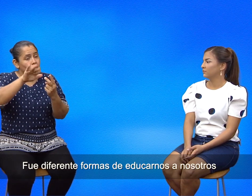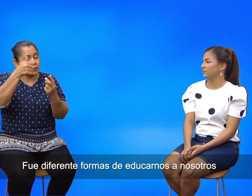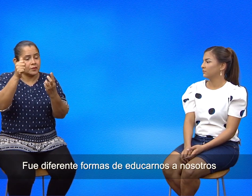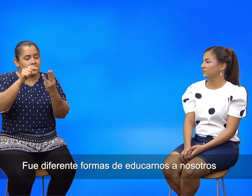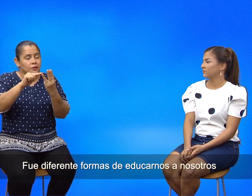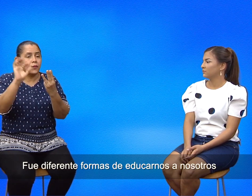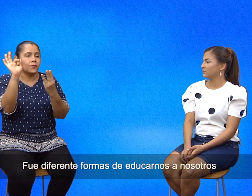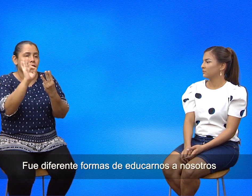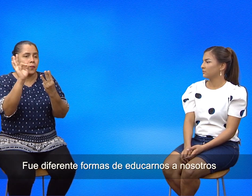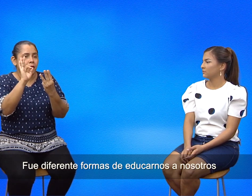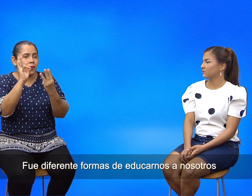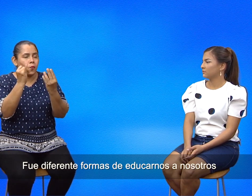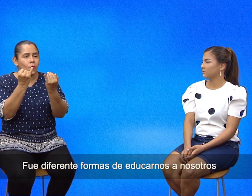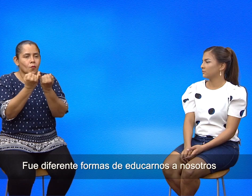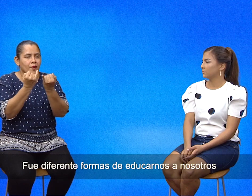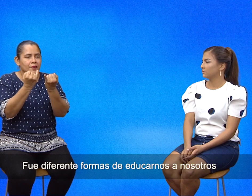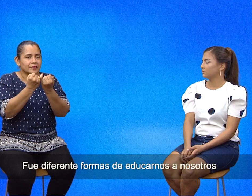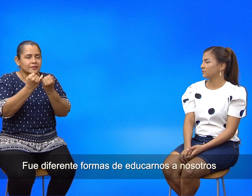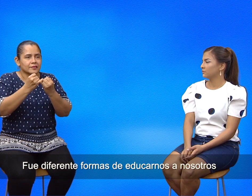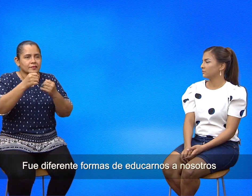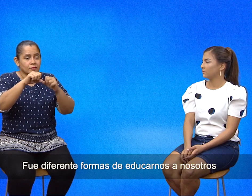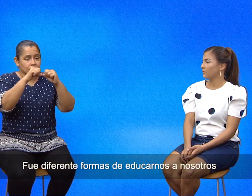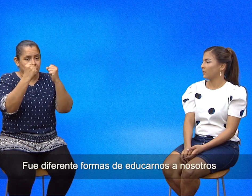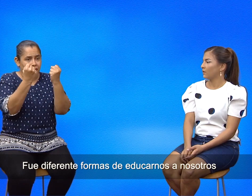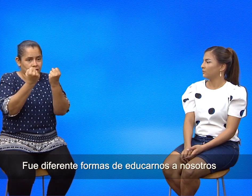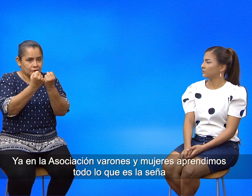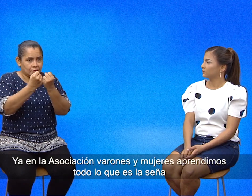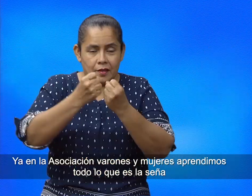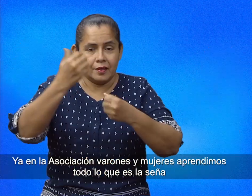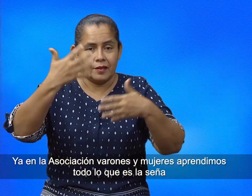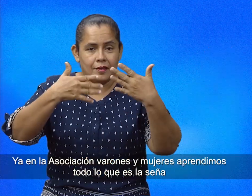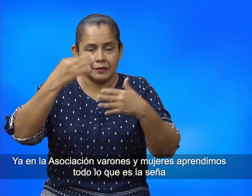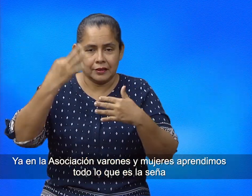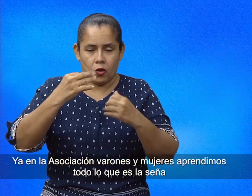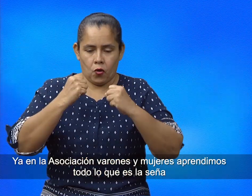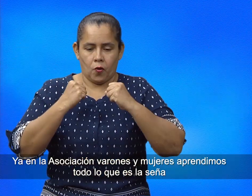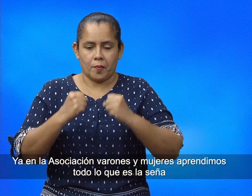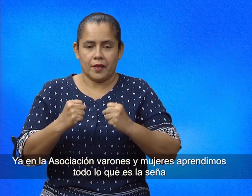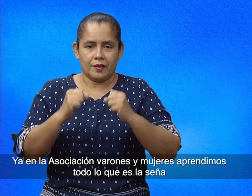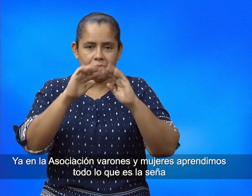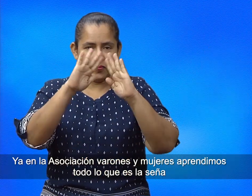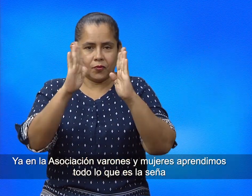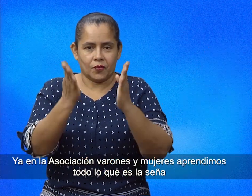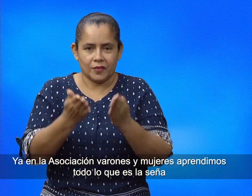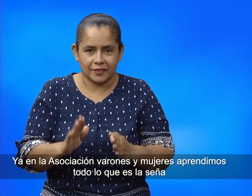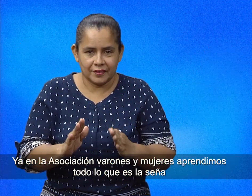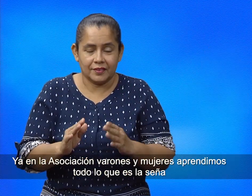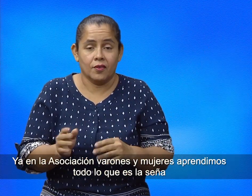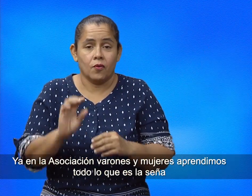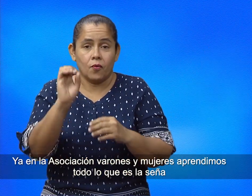Fue una diferente forma de educarnos a nosotros. Ya en la asociación, ya varones y